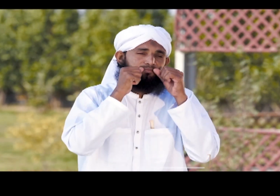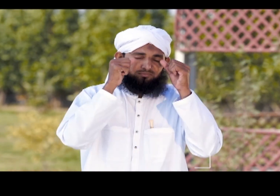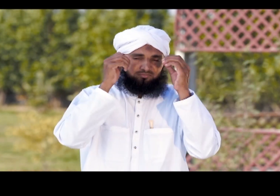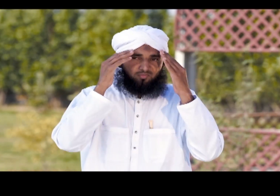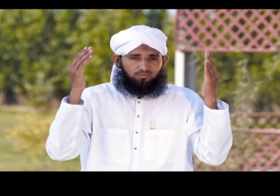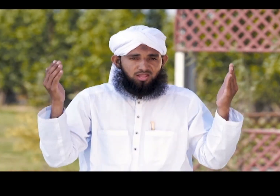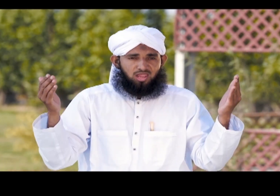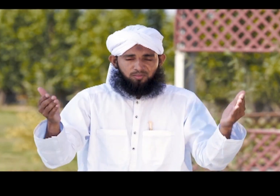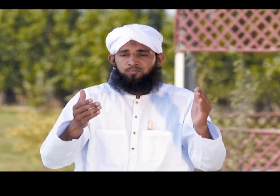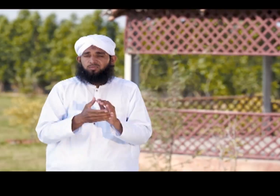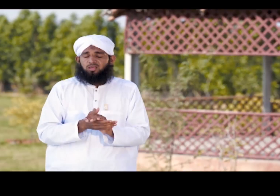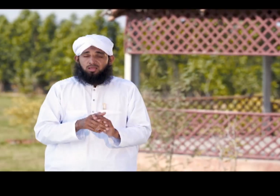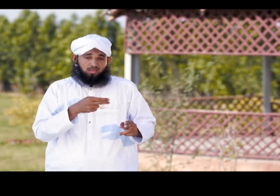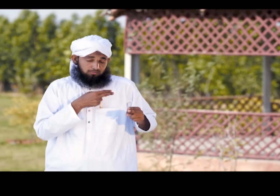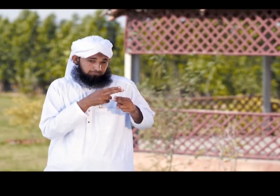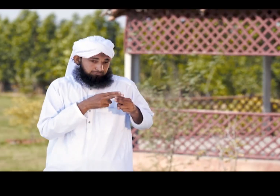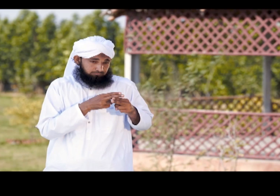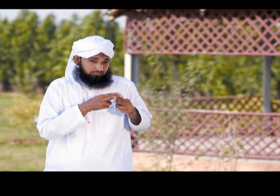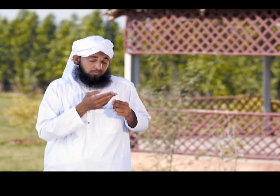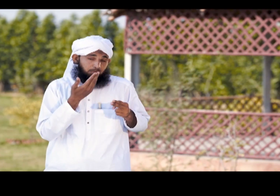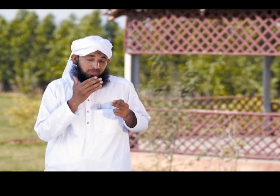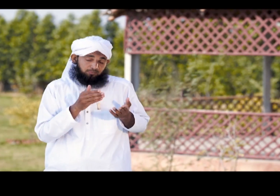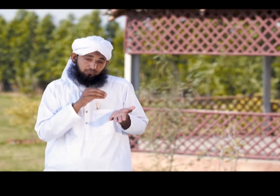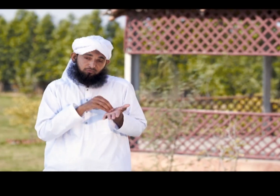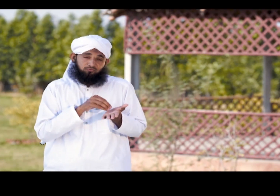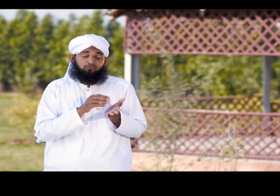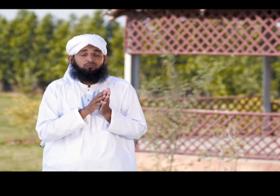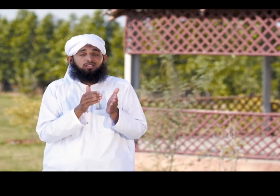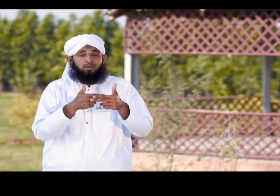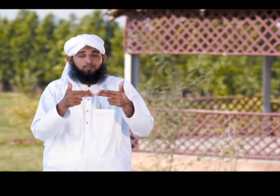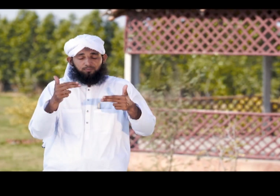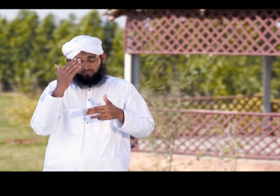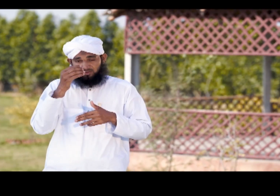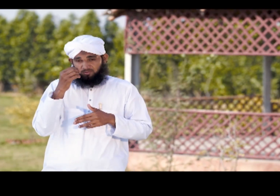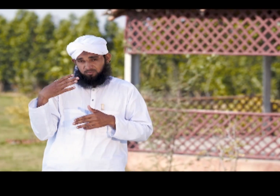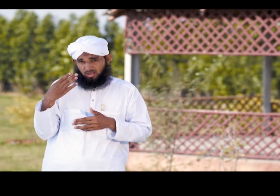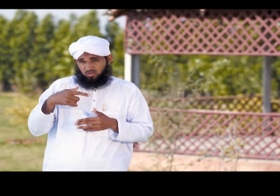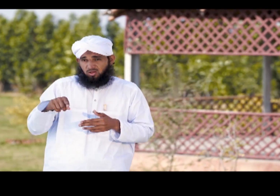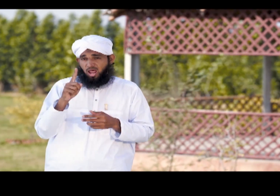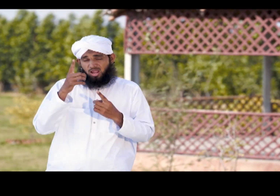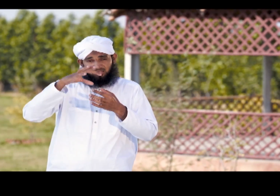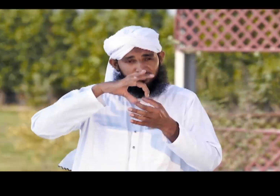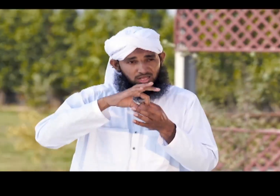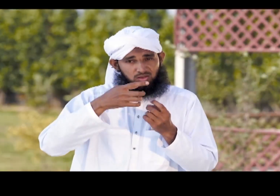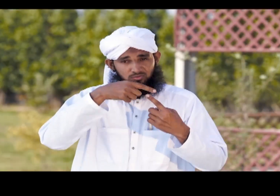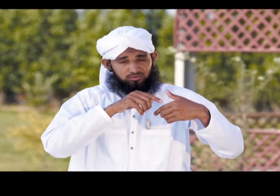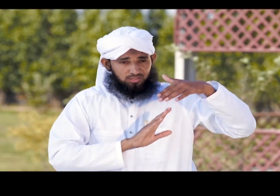علی محمد۔ ایثار کی فضیلت۔ پیارے اسلامی بھائیوں، اللہ پاک کے نیک بندے سخی اور